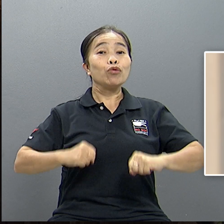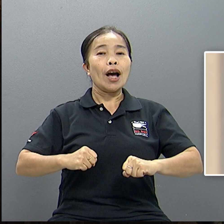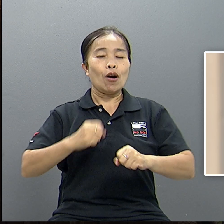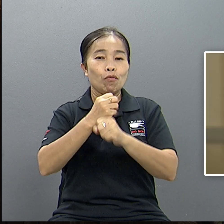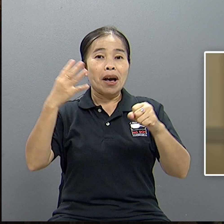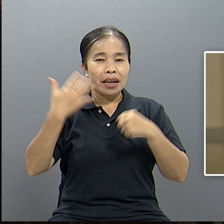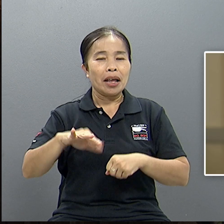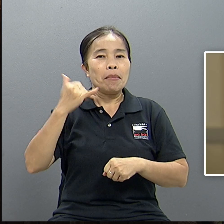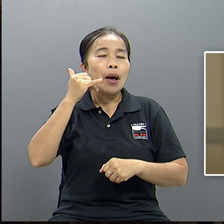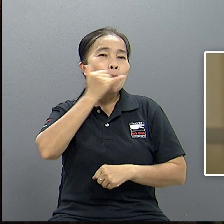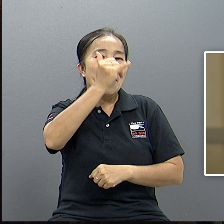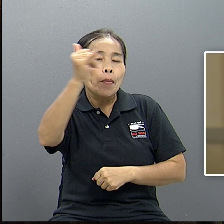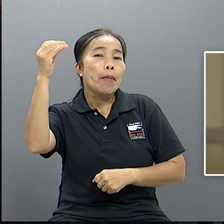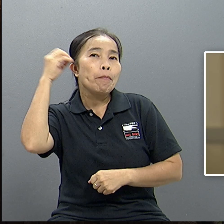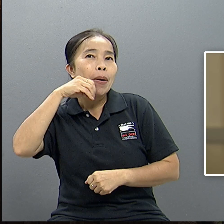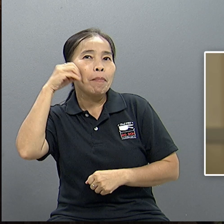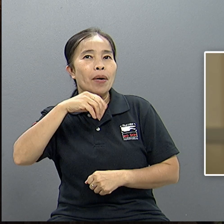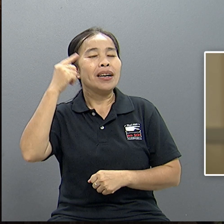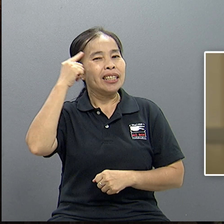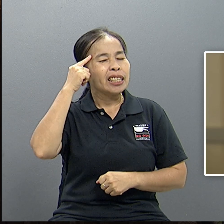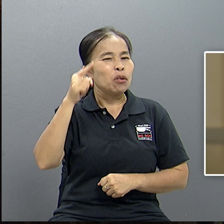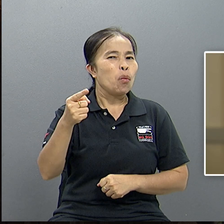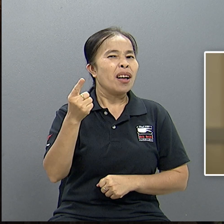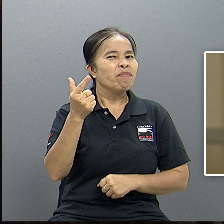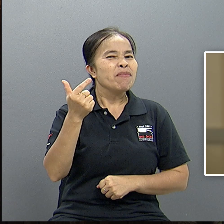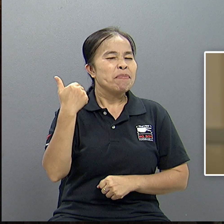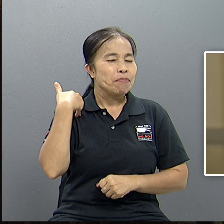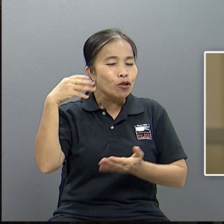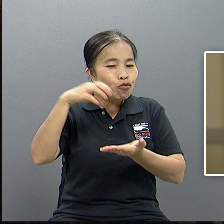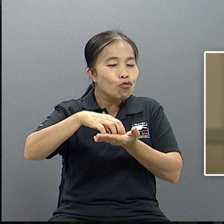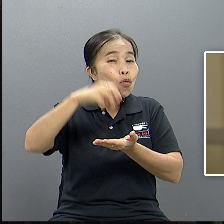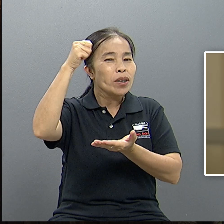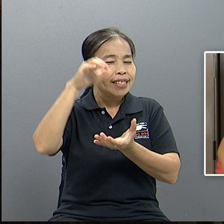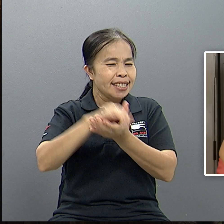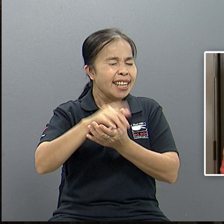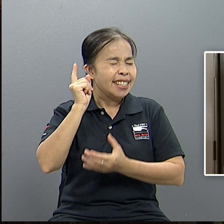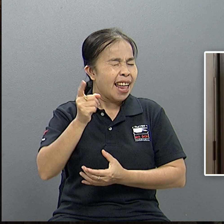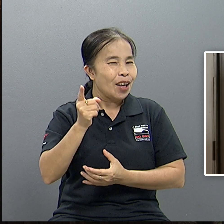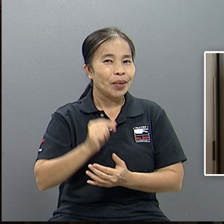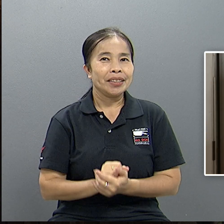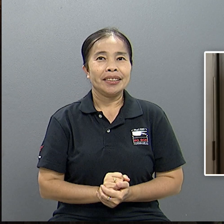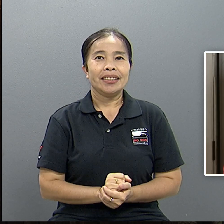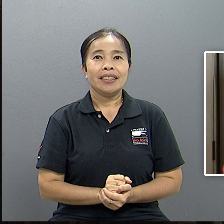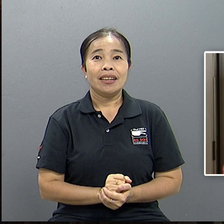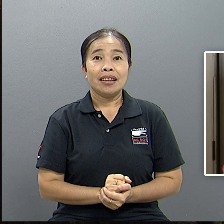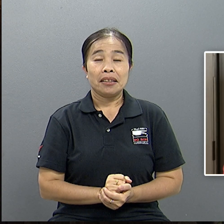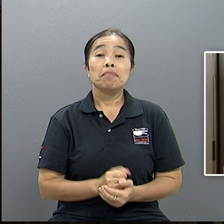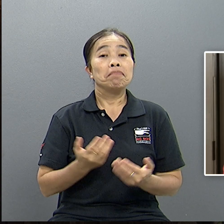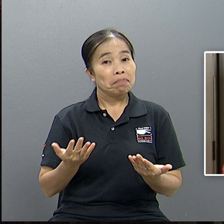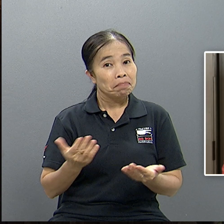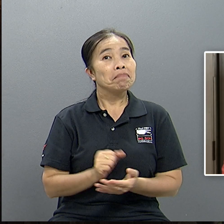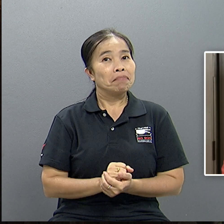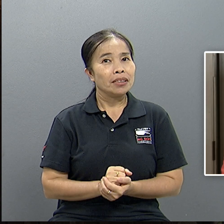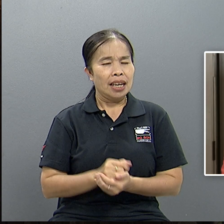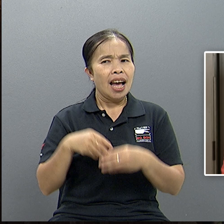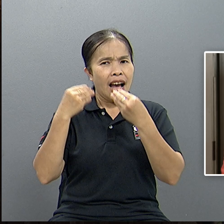กงานบ่อยๆสงสัยคงต้องมีบุญวาสนาไม่น้อยอะค่ะ นี่ไงถึงตั้งใ